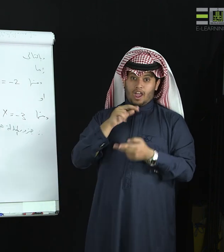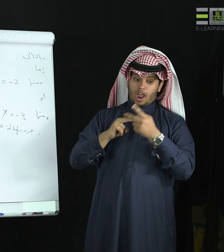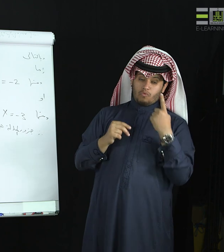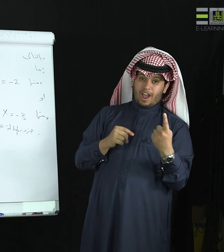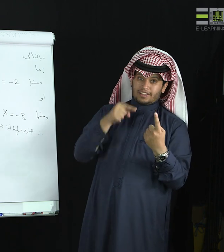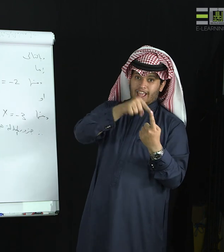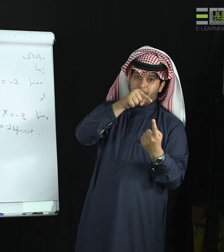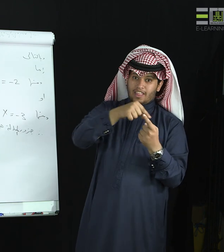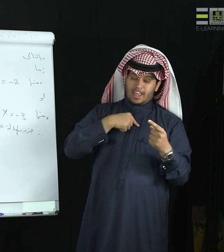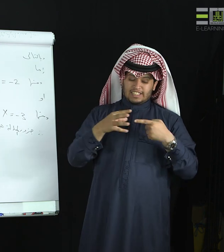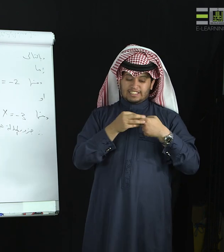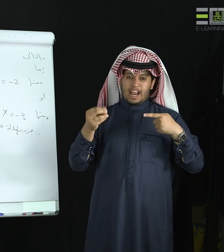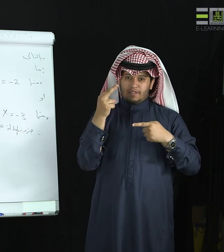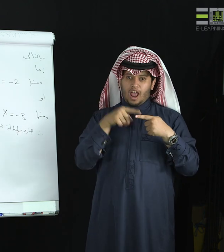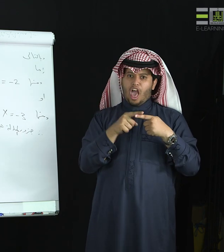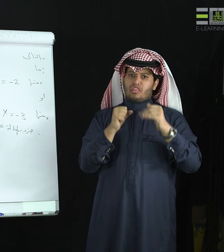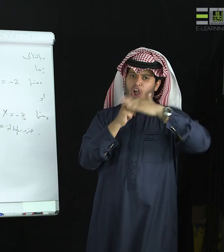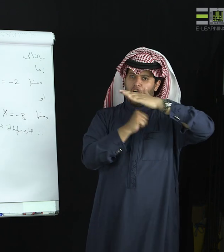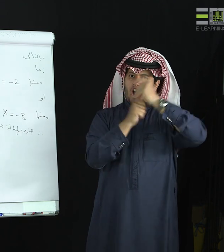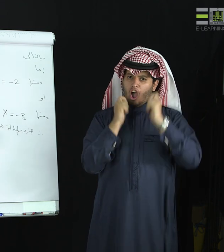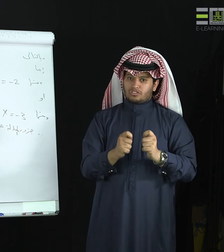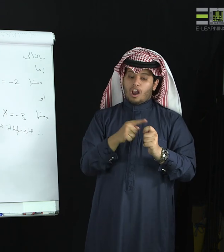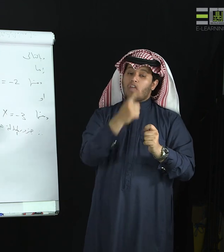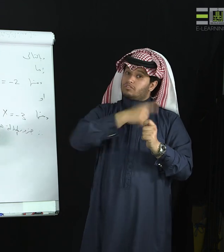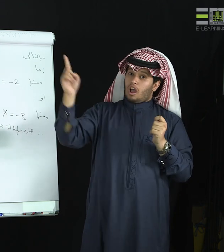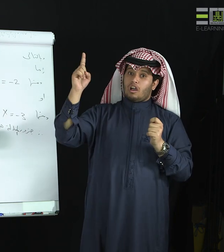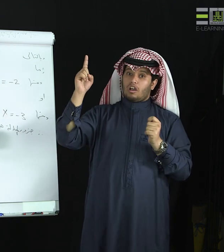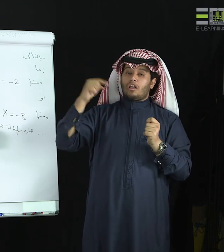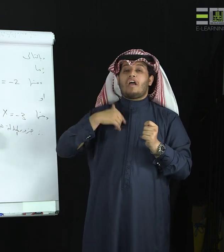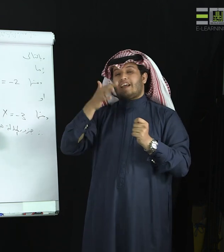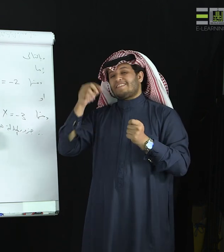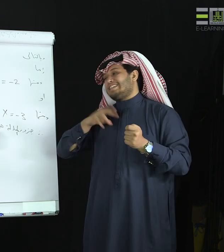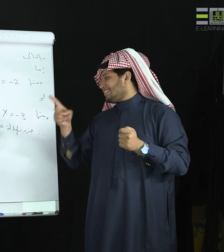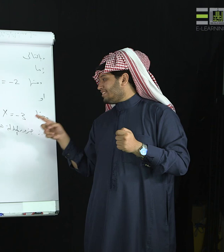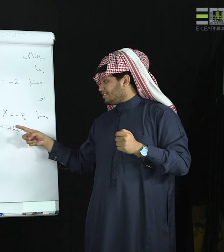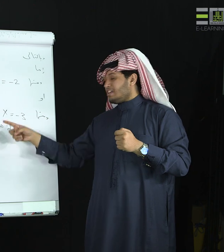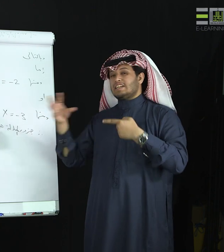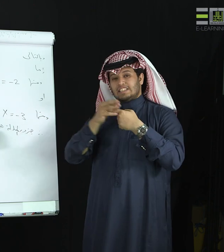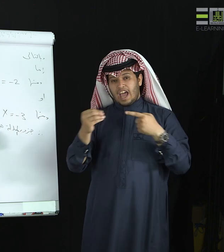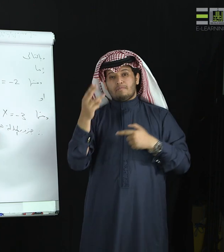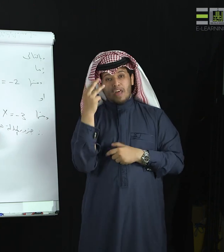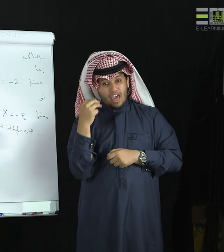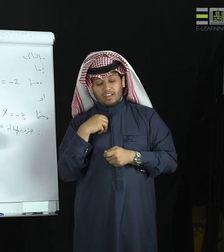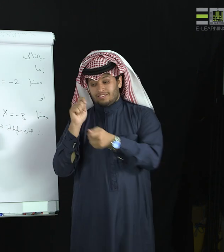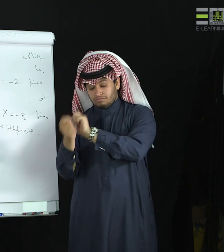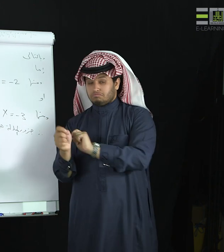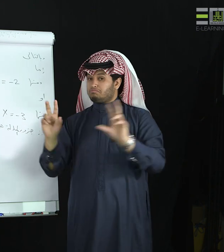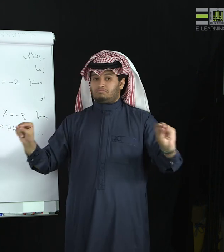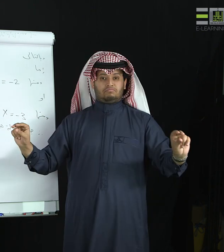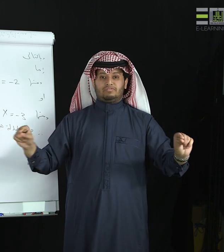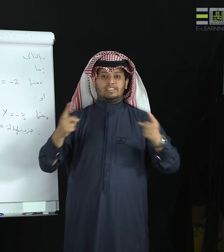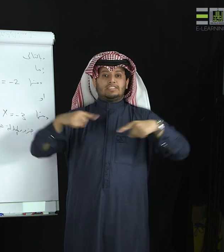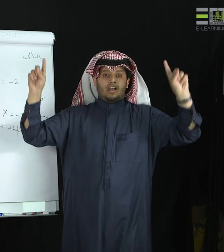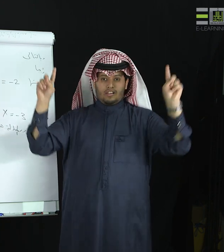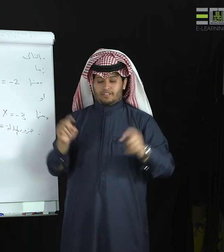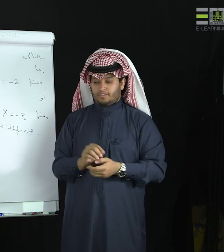بسالب اتنين المعادلة الأصلية هتبقى صحيحة، عوضنا فيها بسالب تلاتة هتبقى برضو نتيجة صحيحة.